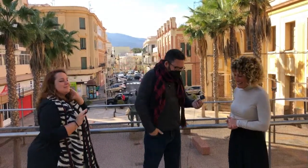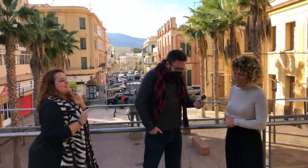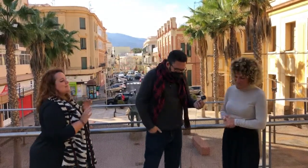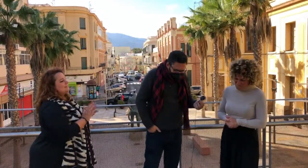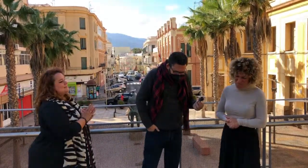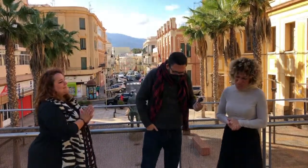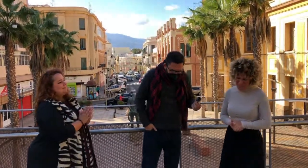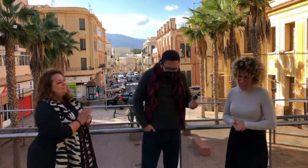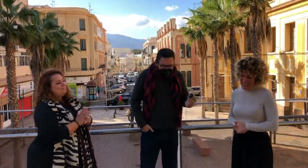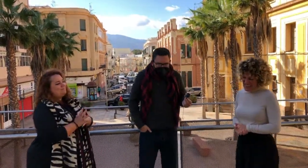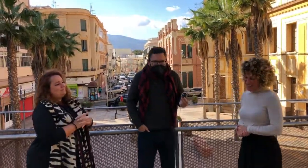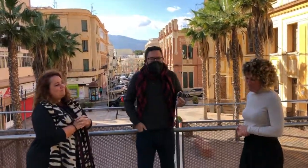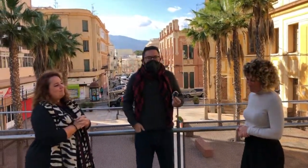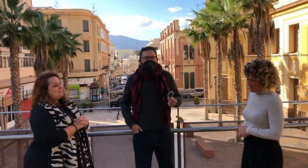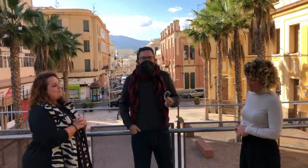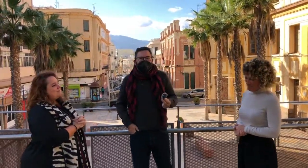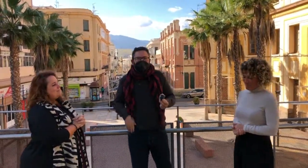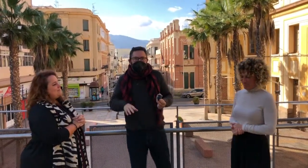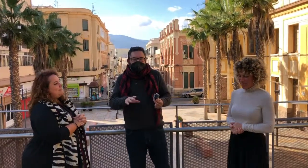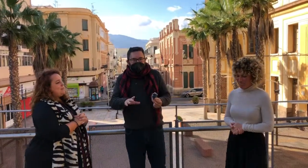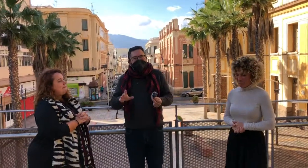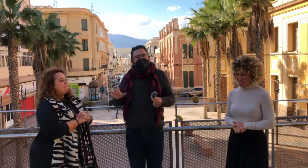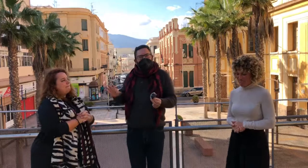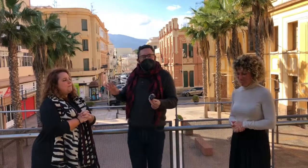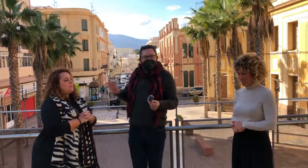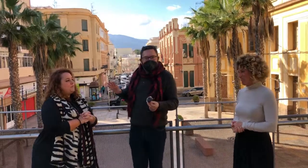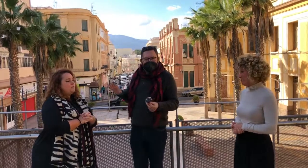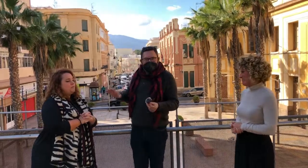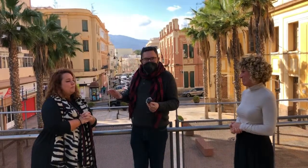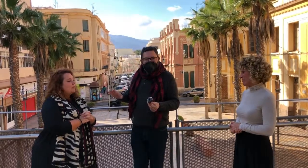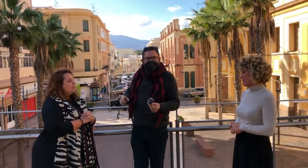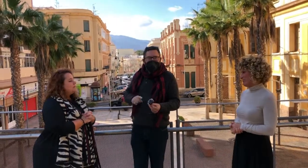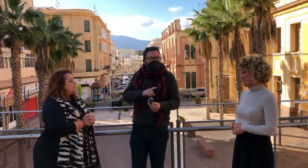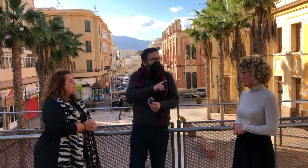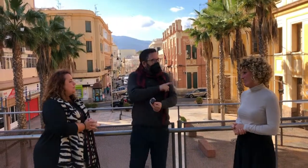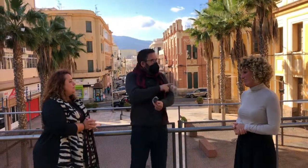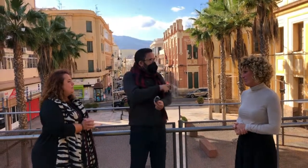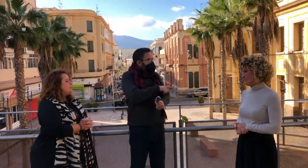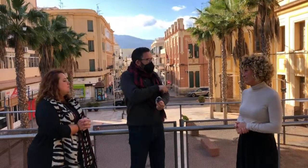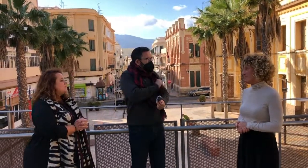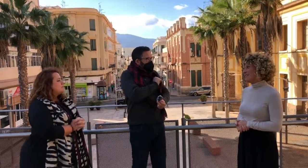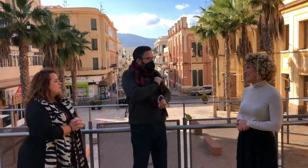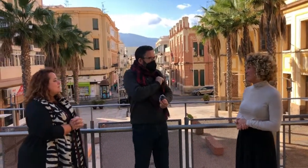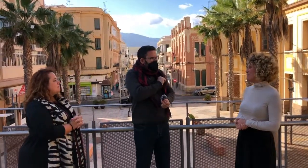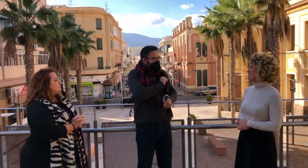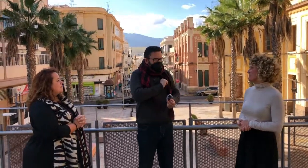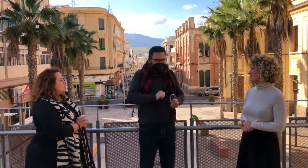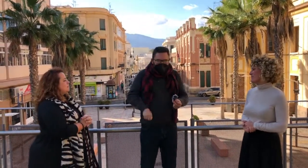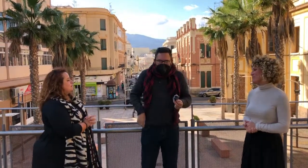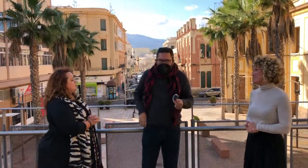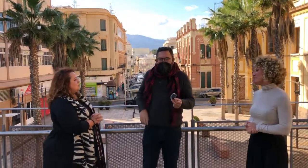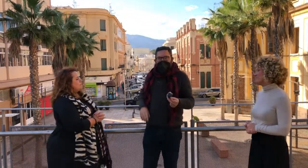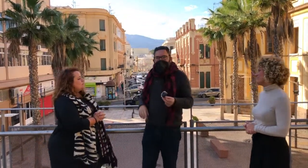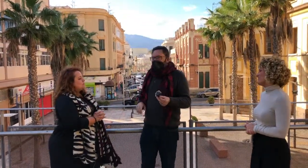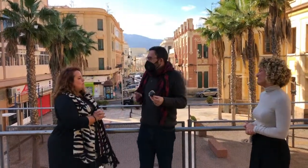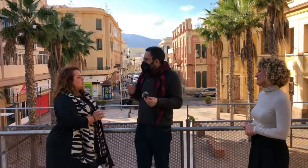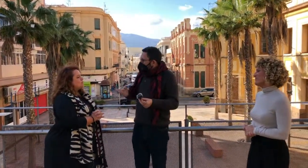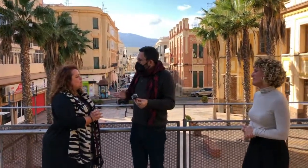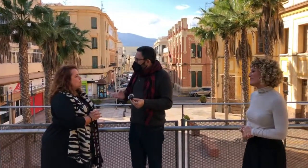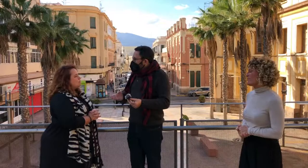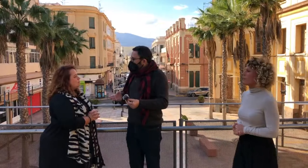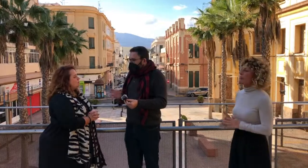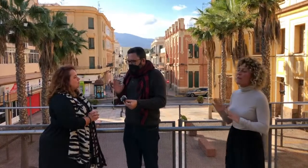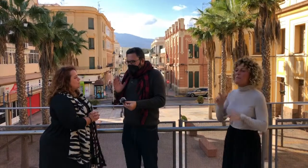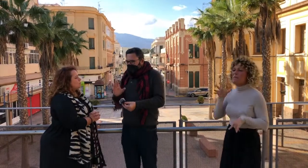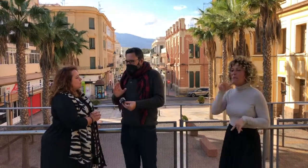para que lo puedan escuchar. Bueno, y ahora vamos a pasar a Carmen, ahora Belén es la que va a asignar.